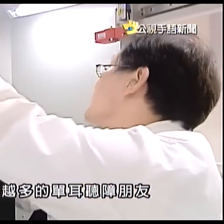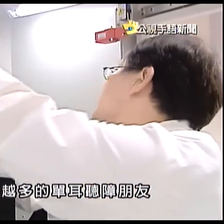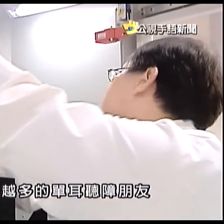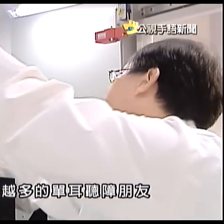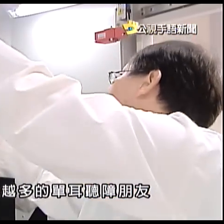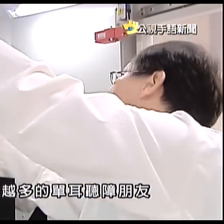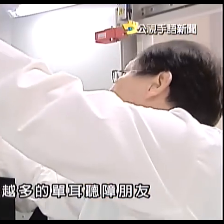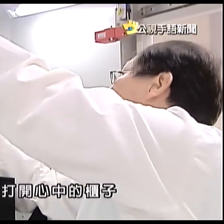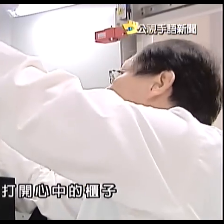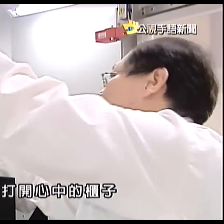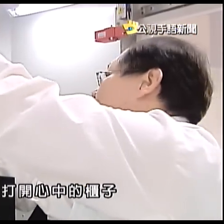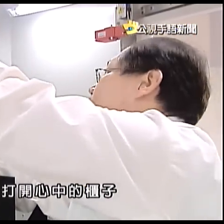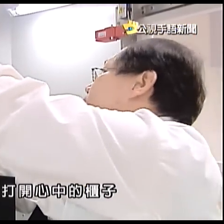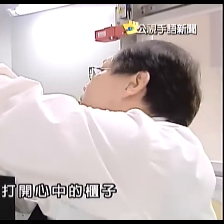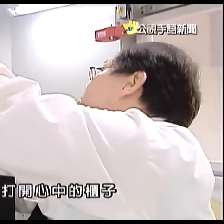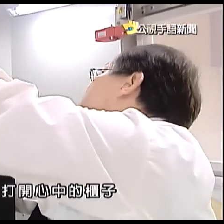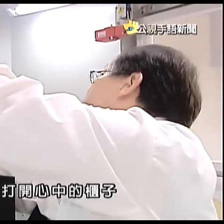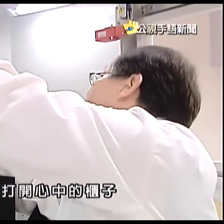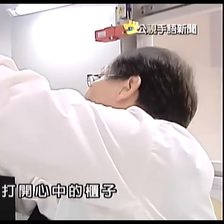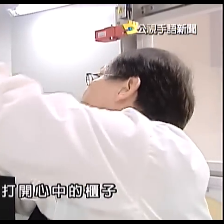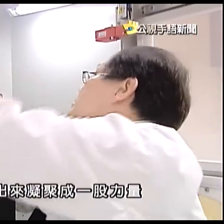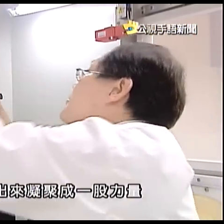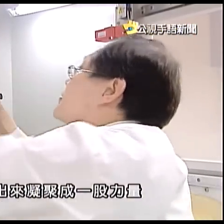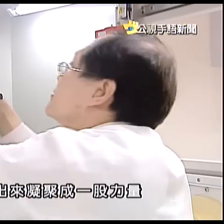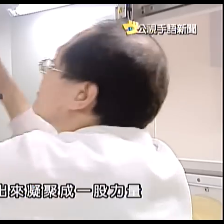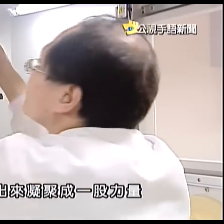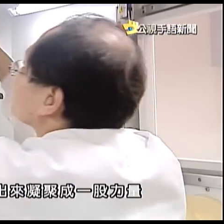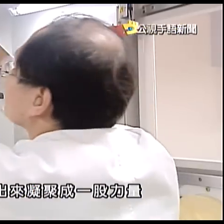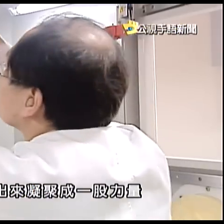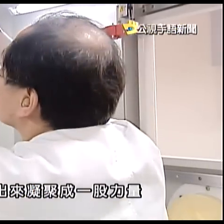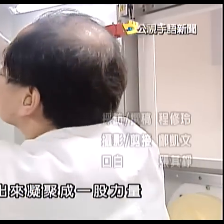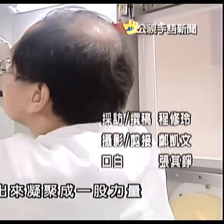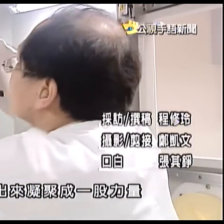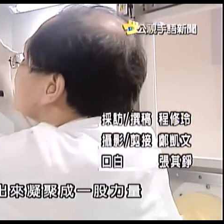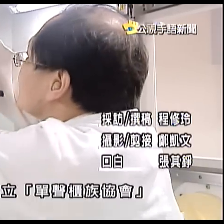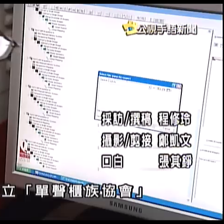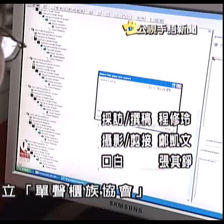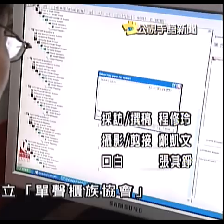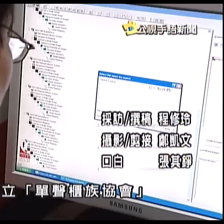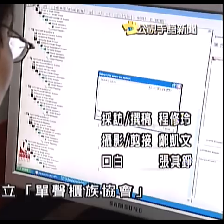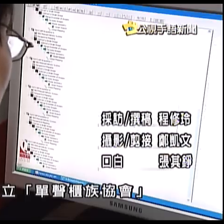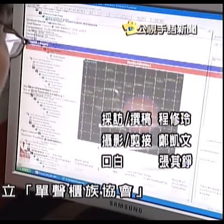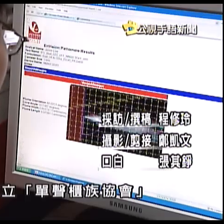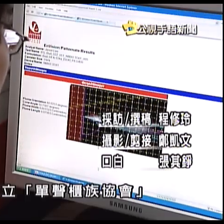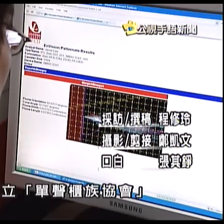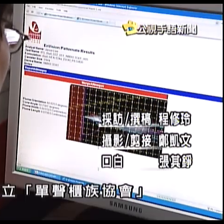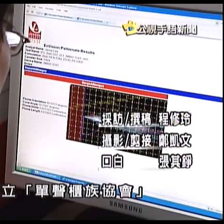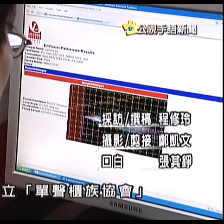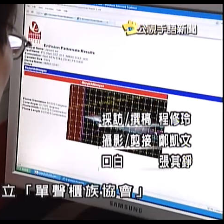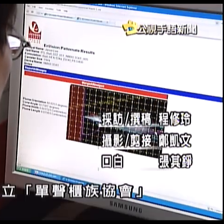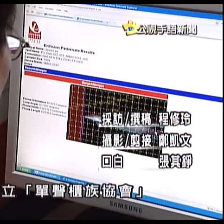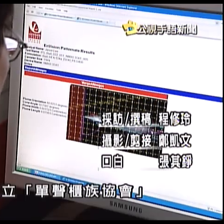耳听障朋友打开心中的柜子，走出来，凝聚成一股力量，要成立单声贵族协会，